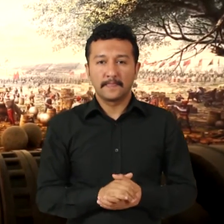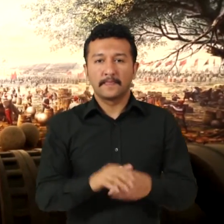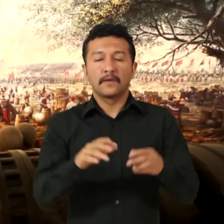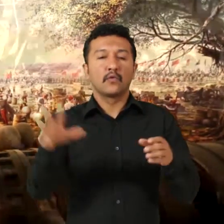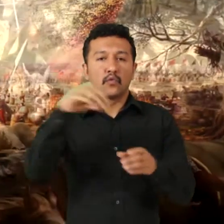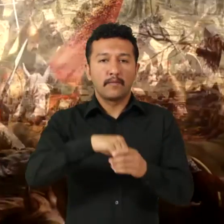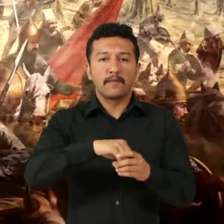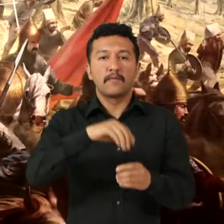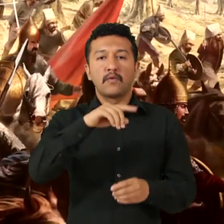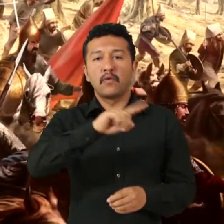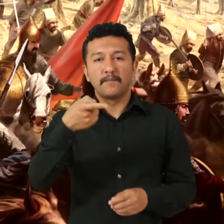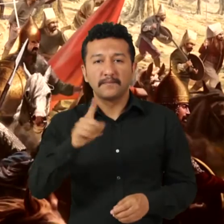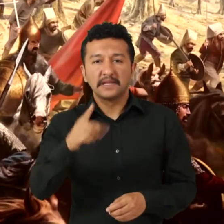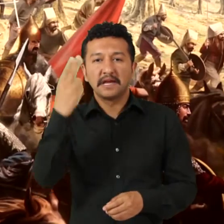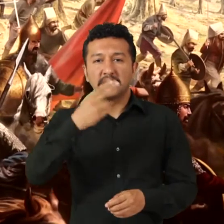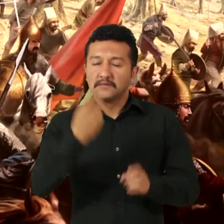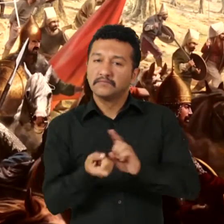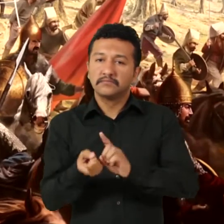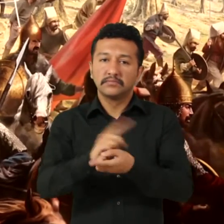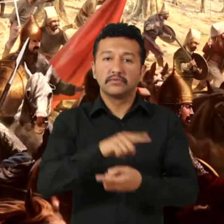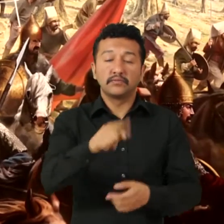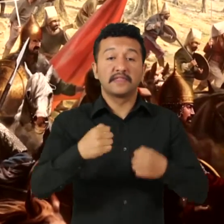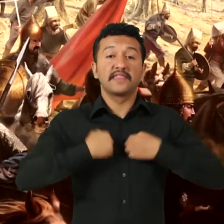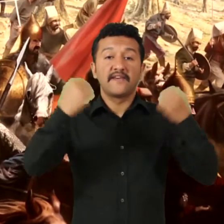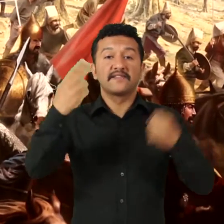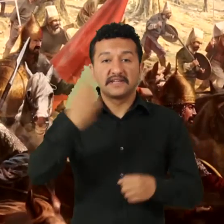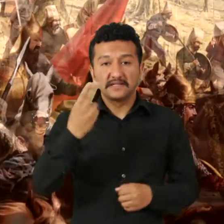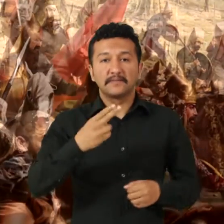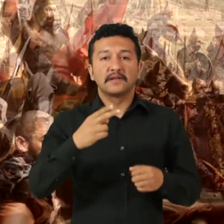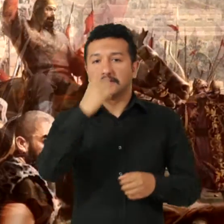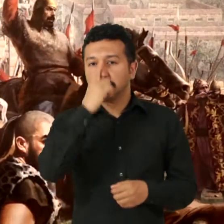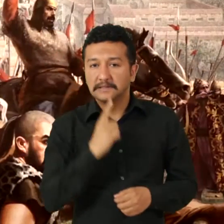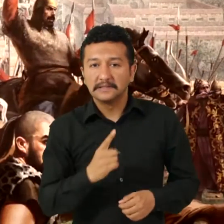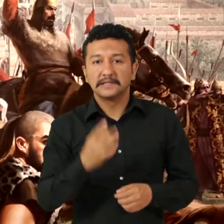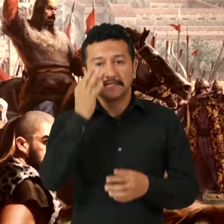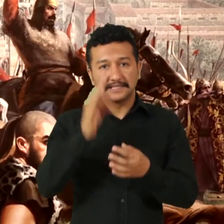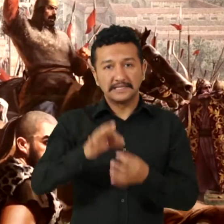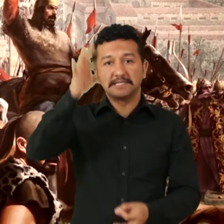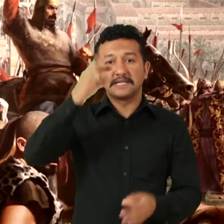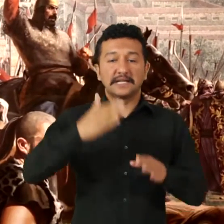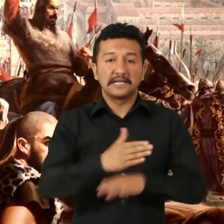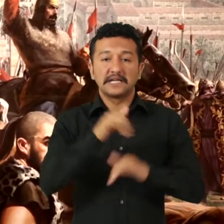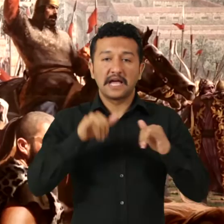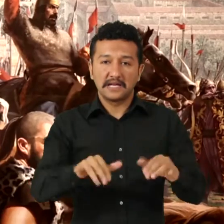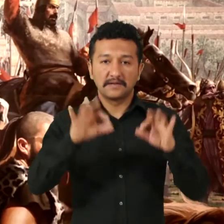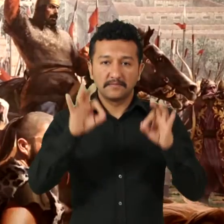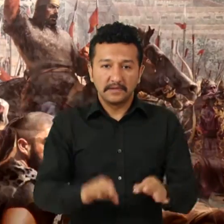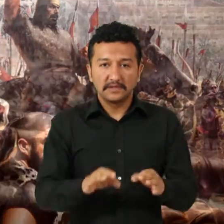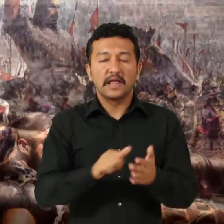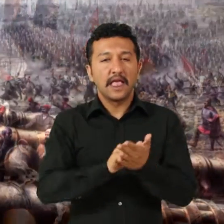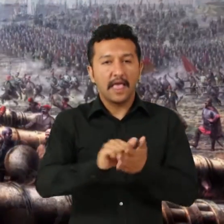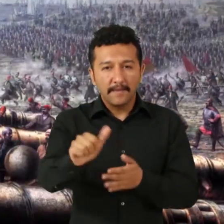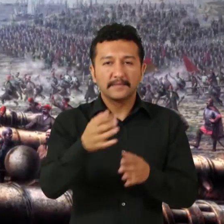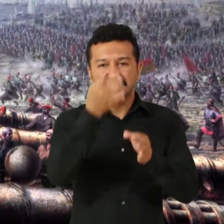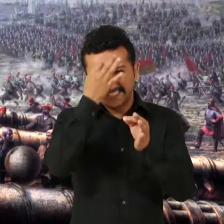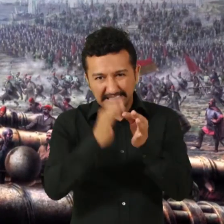Toplam 10.000 civarında figürün bulunduğu bu dev resimde figürler birebir insan büyüklüğünden başlayıp bütün